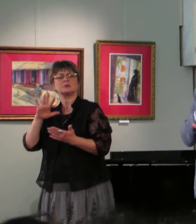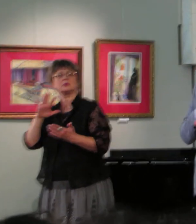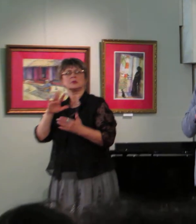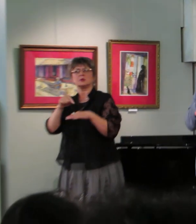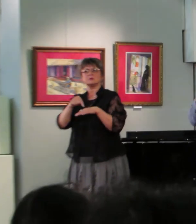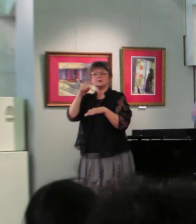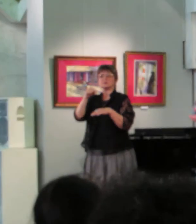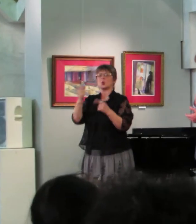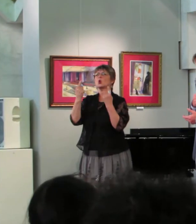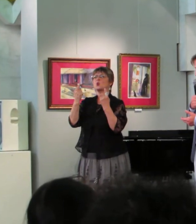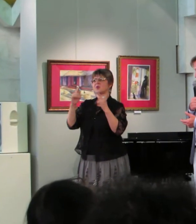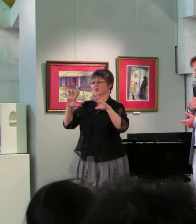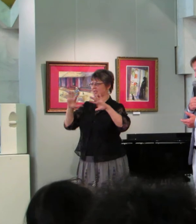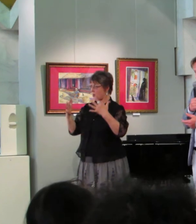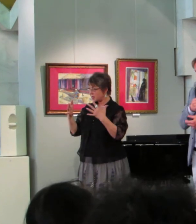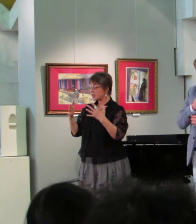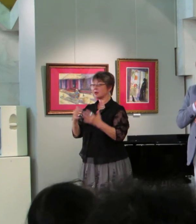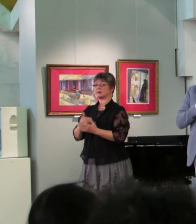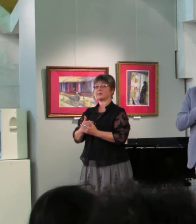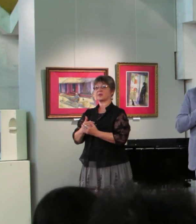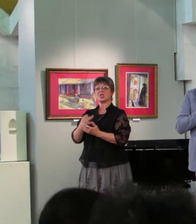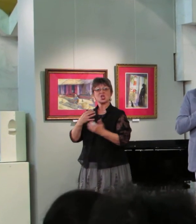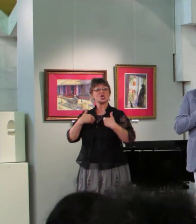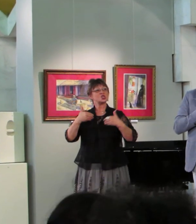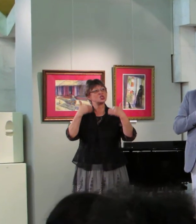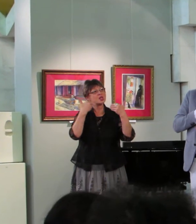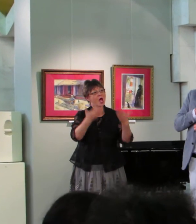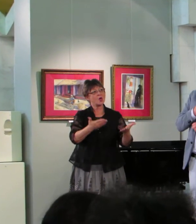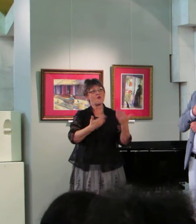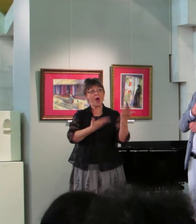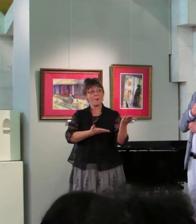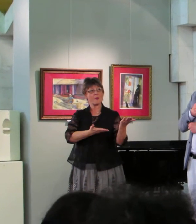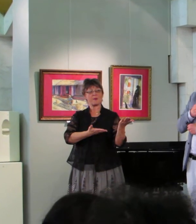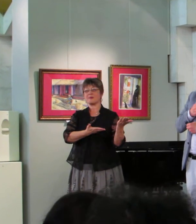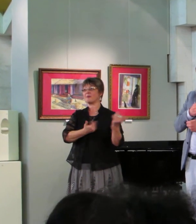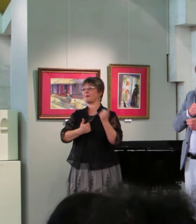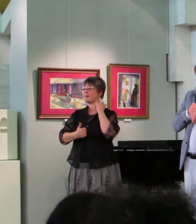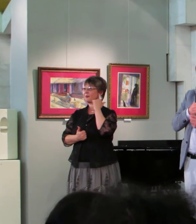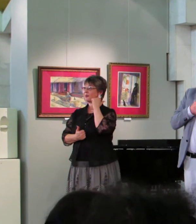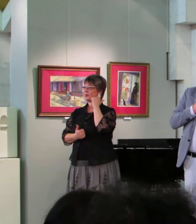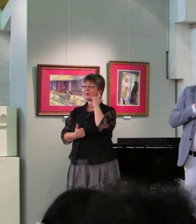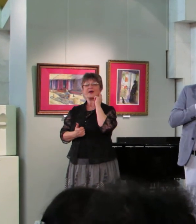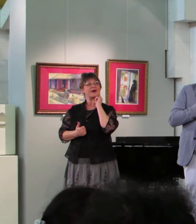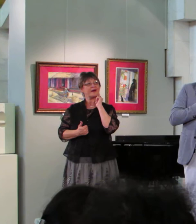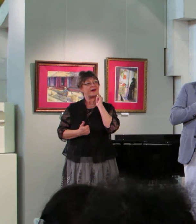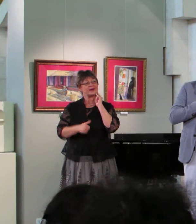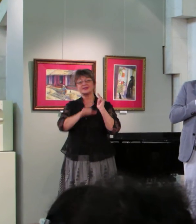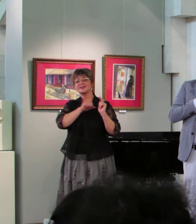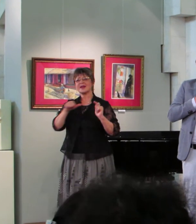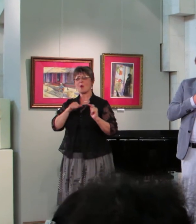в предвкушении большого крупного события. И искренне желаю тебе, значит, одного из самых